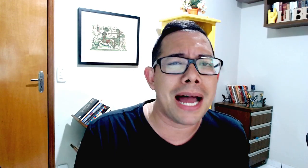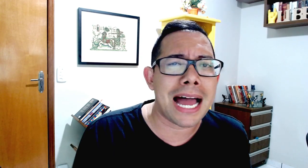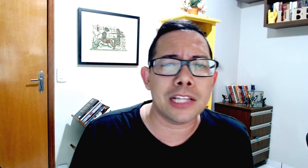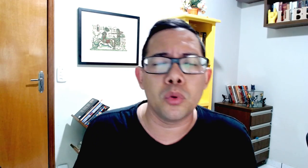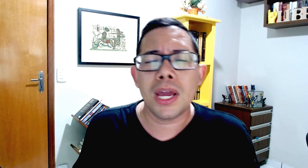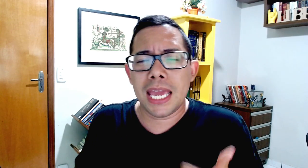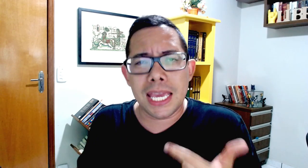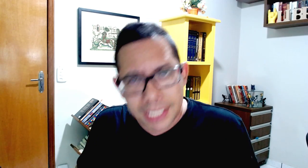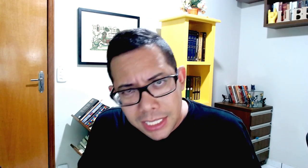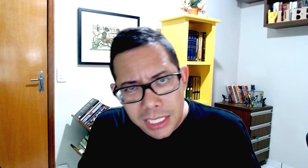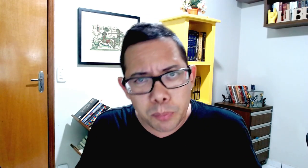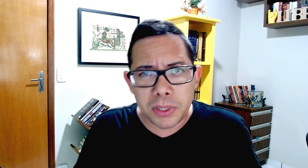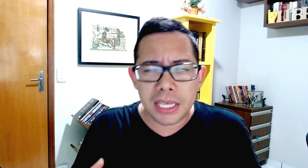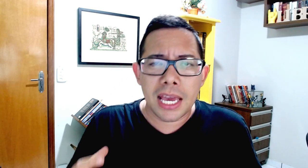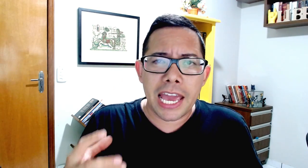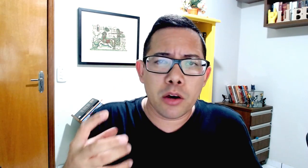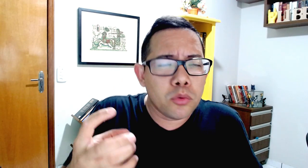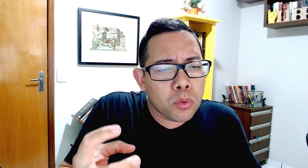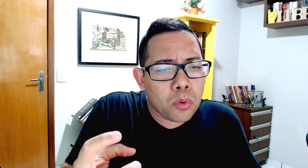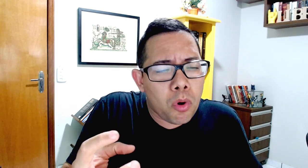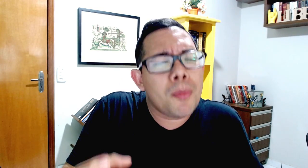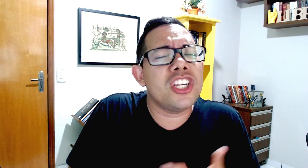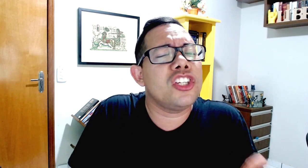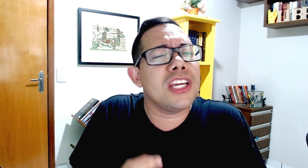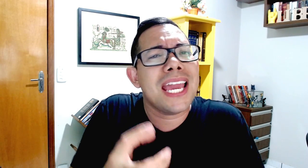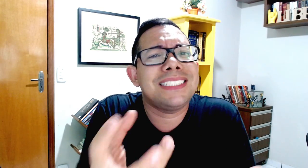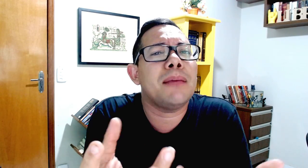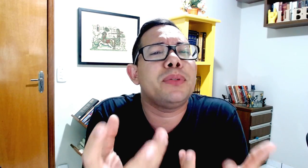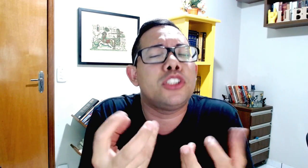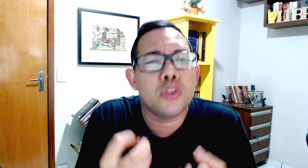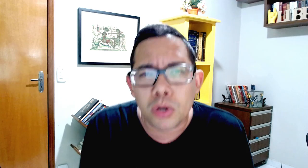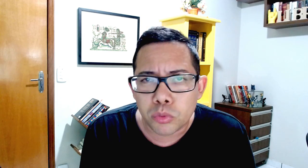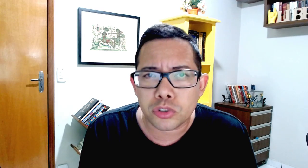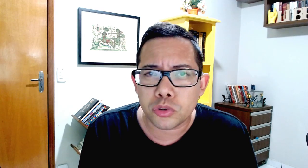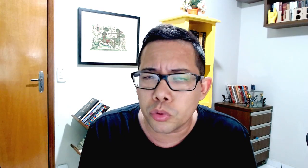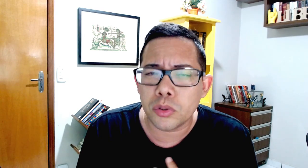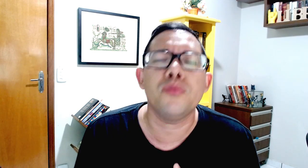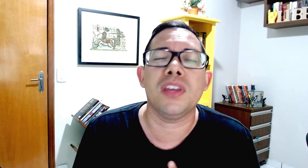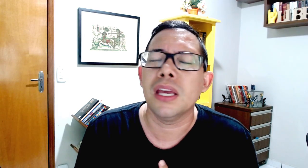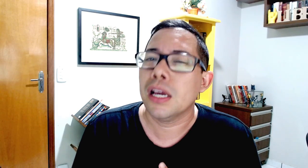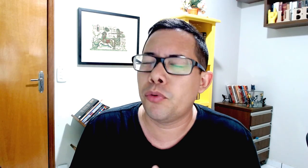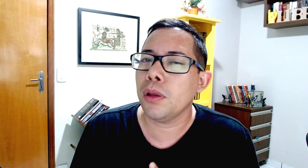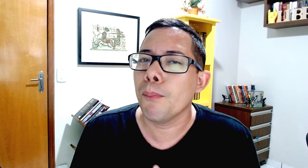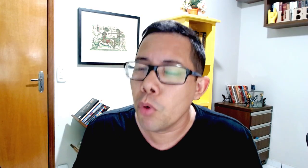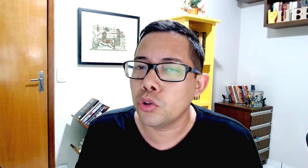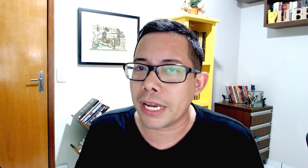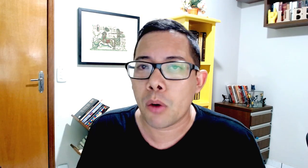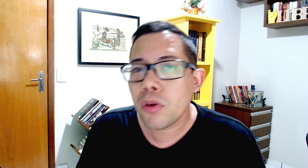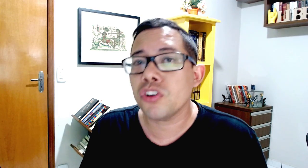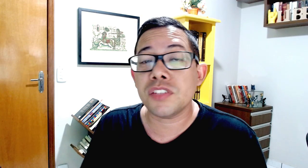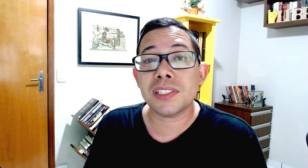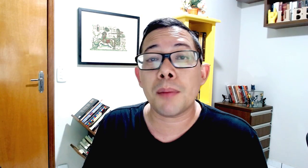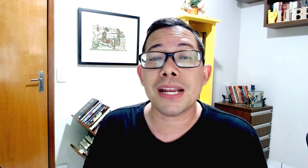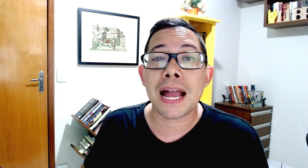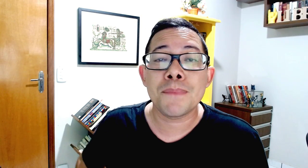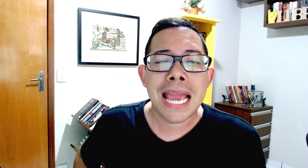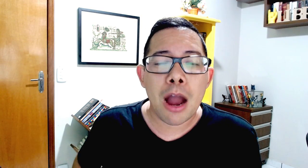chamado equipe é o como a gente recepcionam surdo em vídeo foi muito legal e o gente vai trabalhar